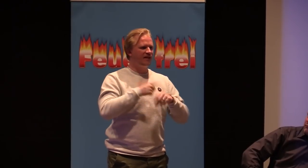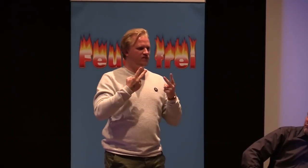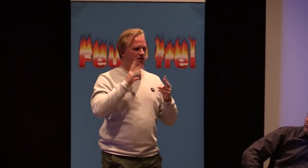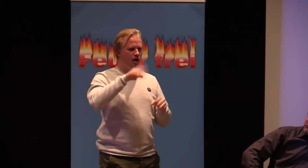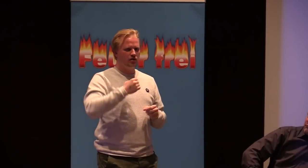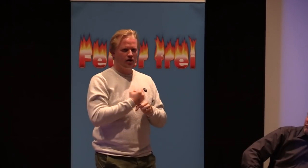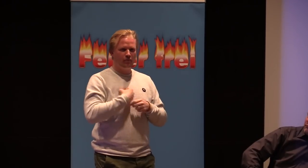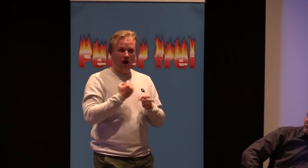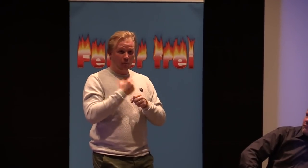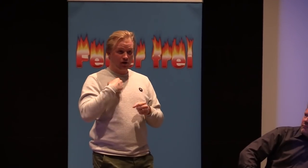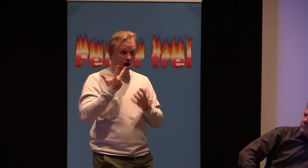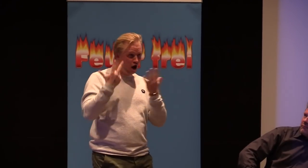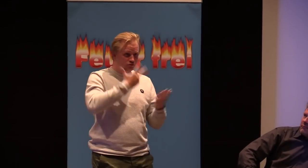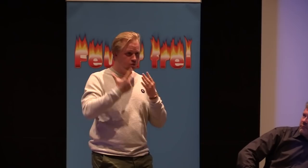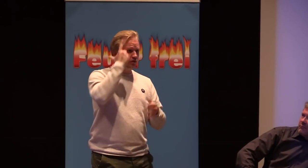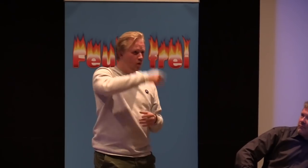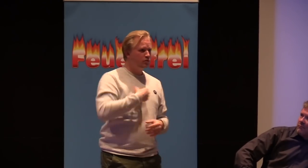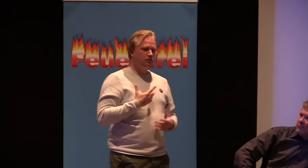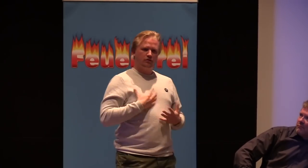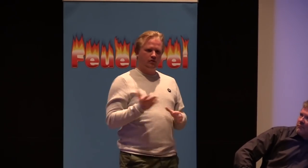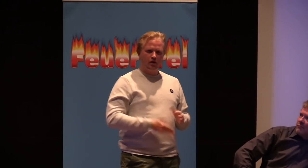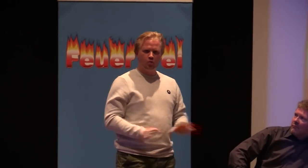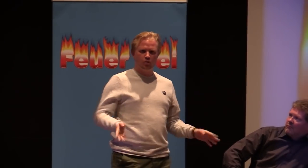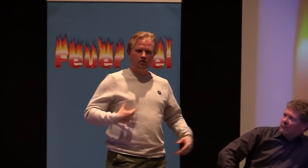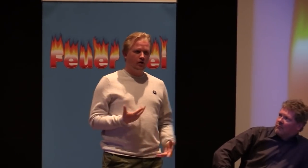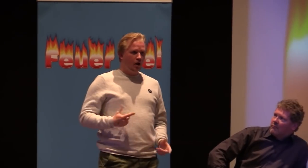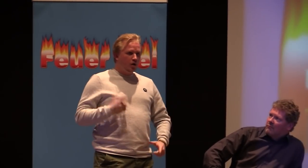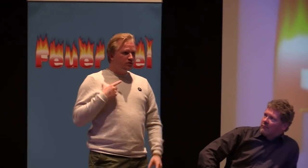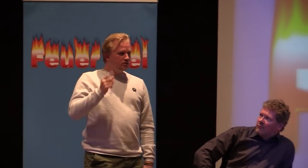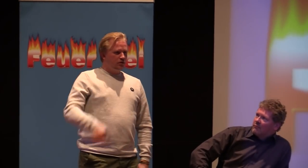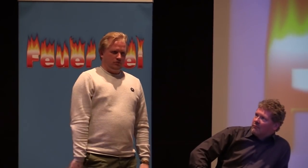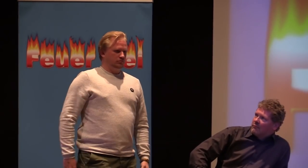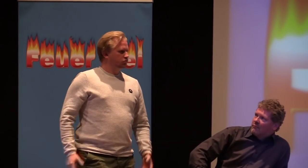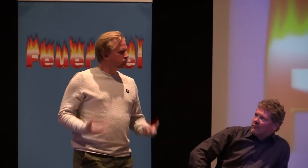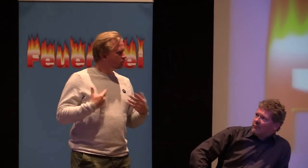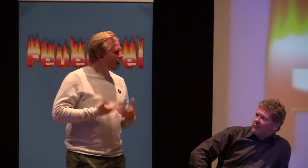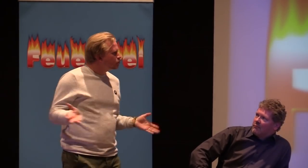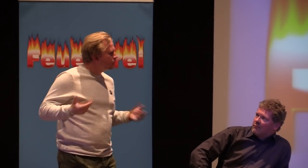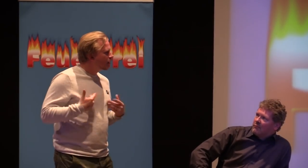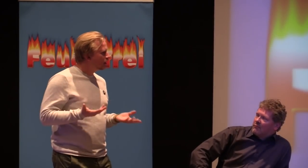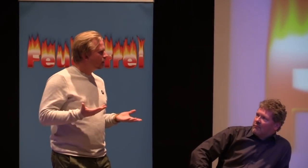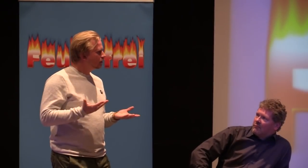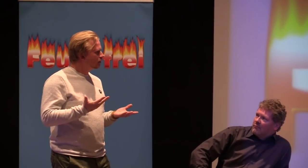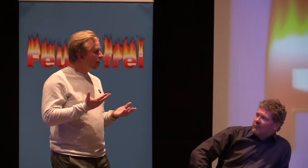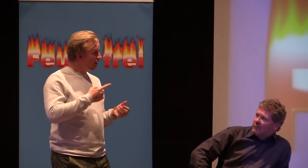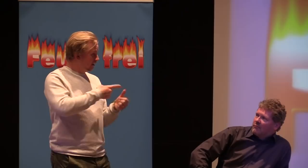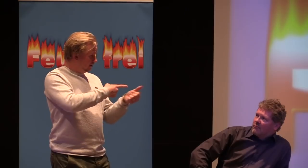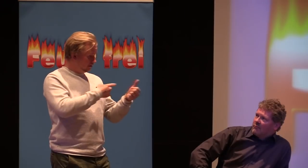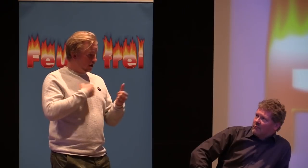war etwas, was ich machen wollte. Mittlerweile habe ich aber einfach für mich selber entschieden und festgestellt, nee, ich möchte mein Leben leben, ich möchte